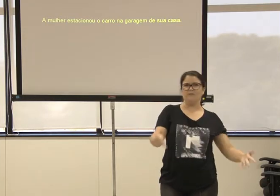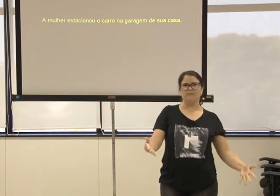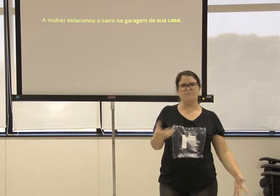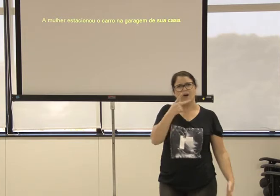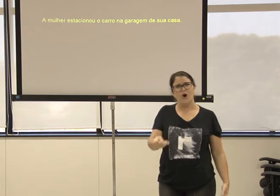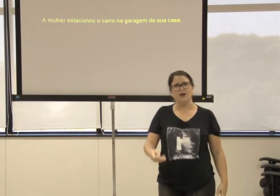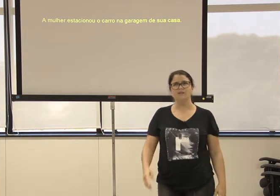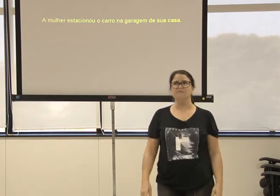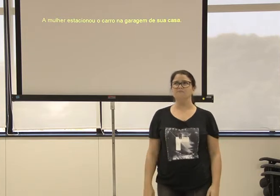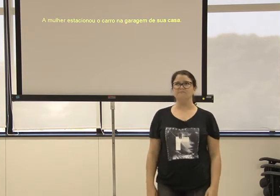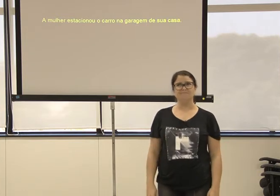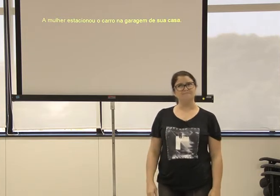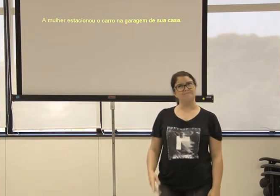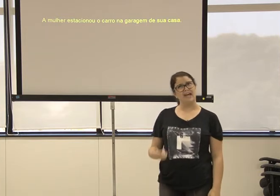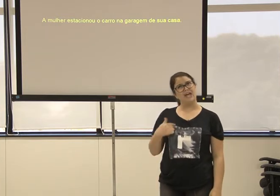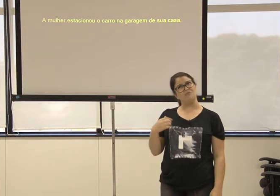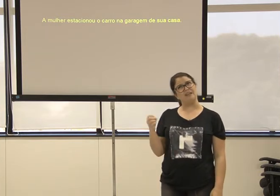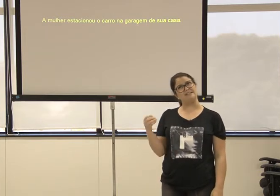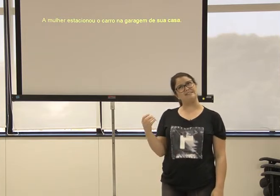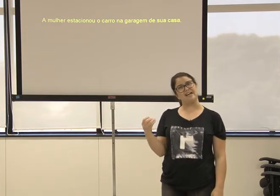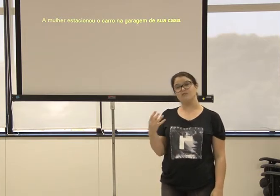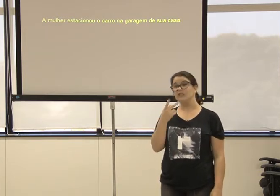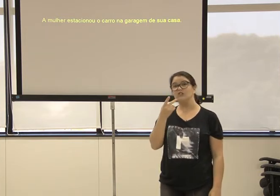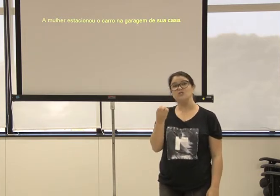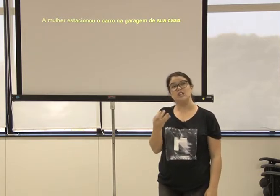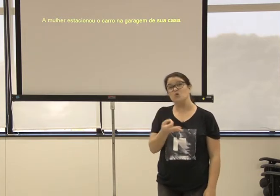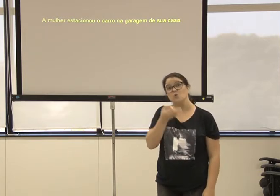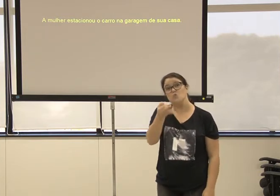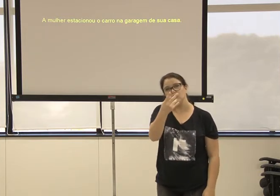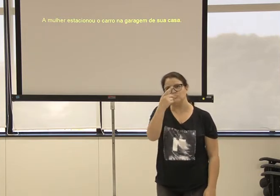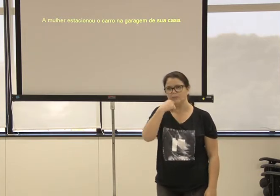Pô, eu dei certo.